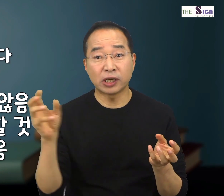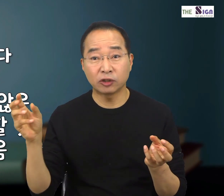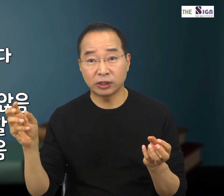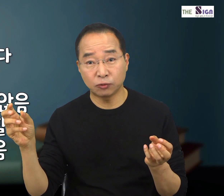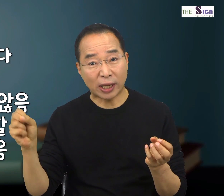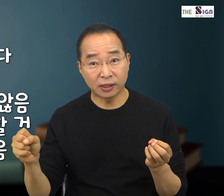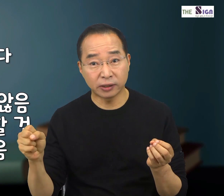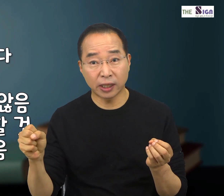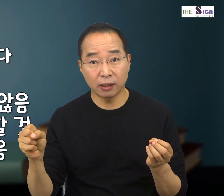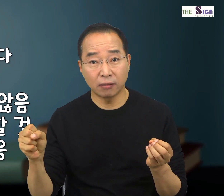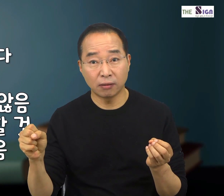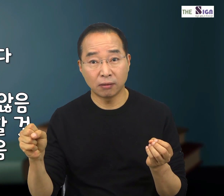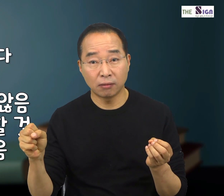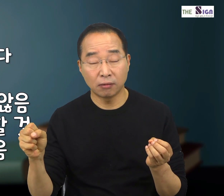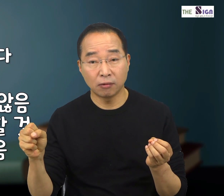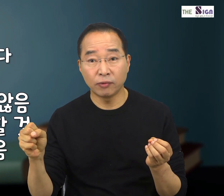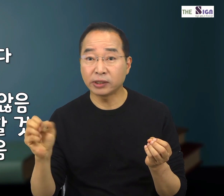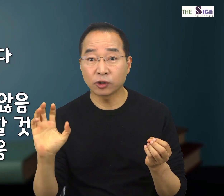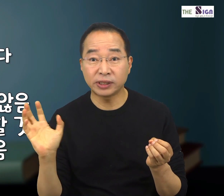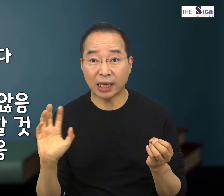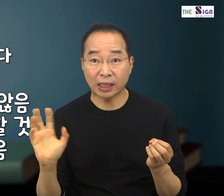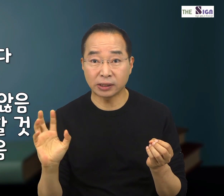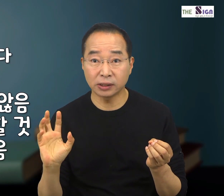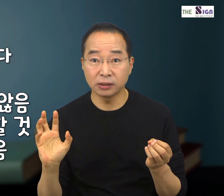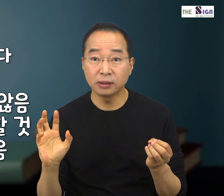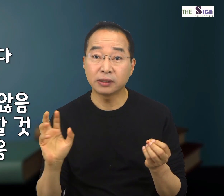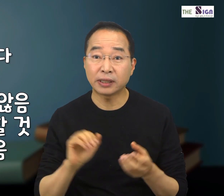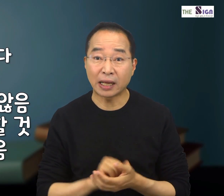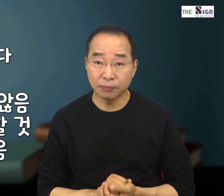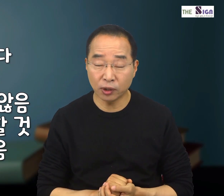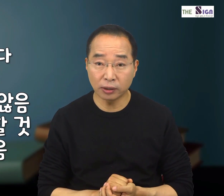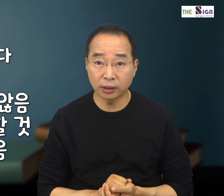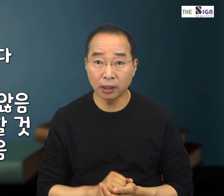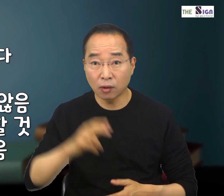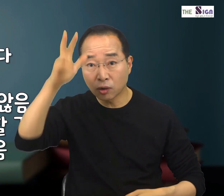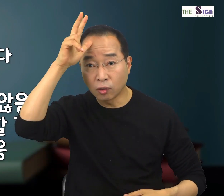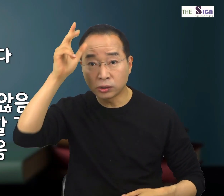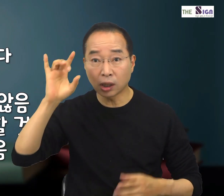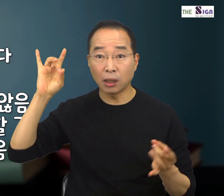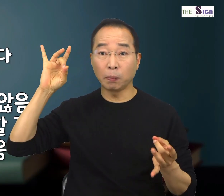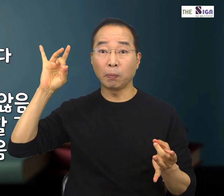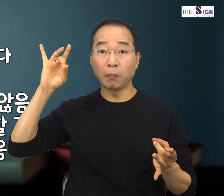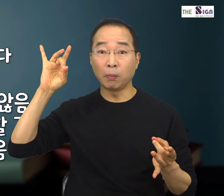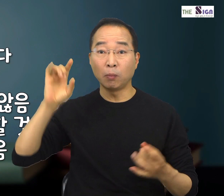경찰관이 왔는데 왜 저지 안 하지? 라는 표현할 때 경찰가